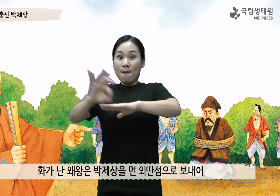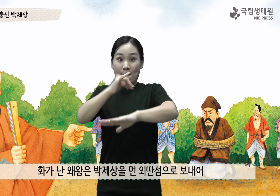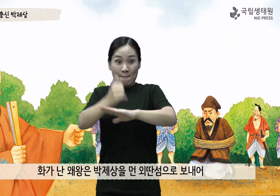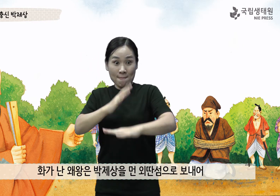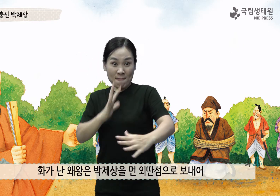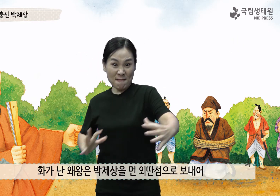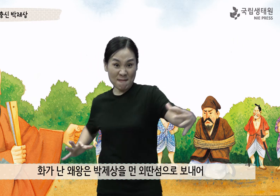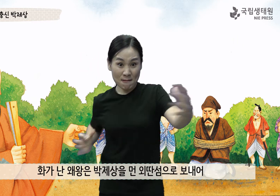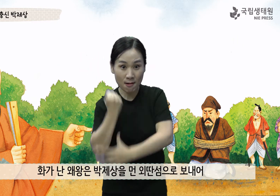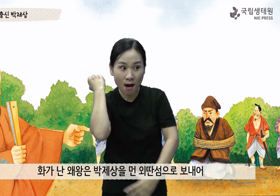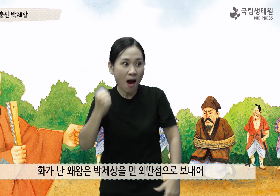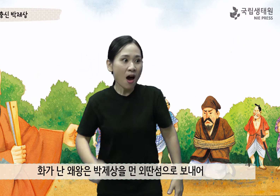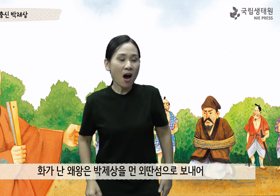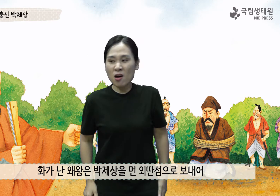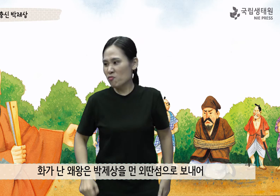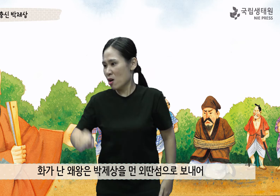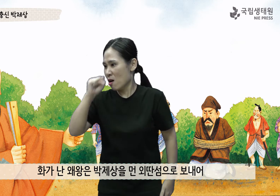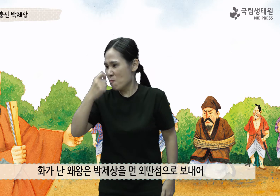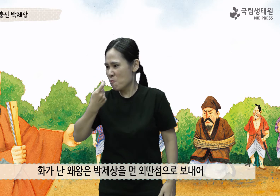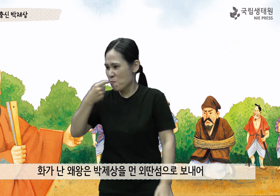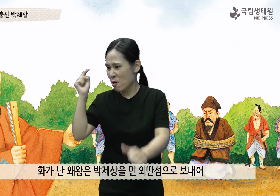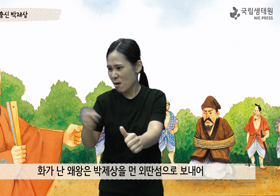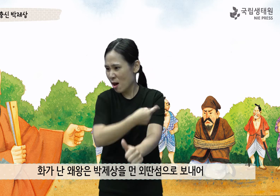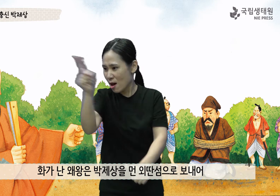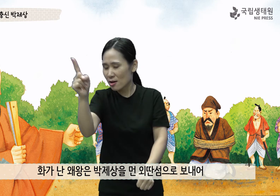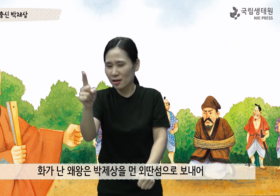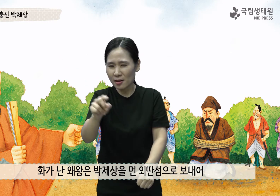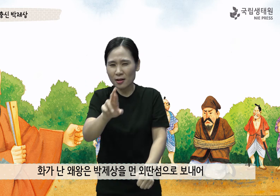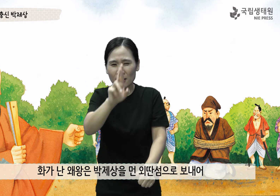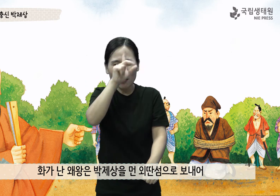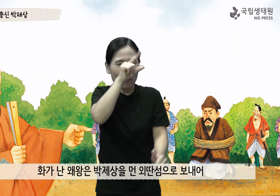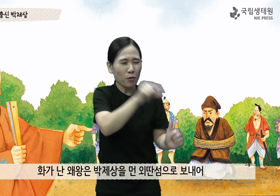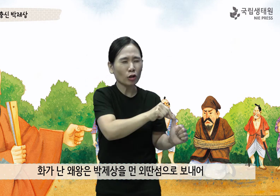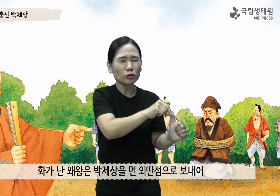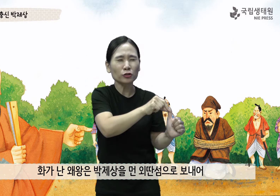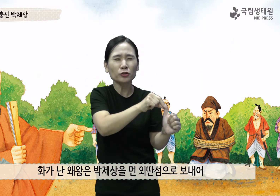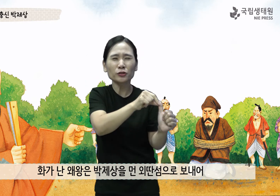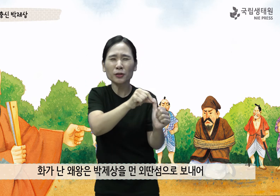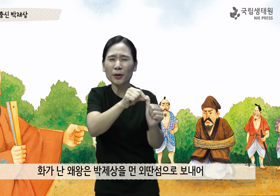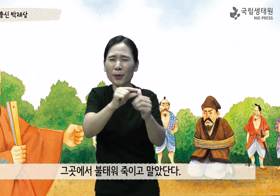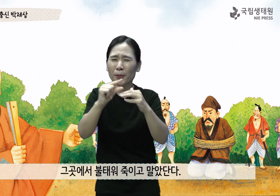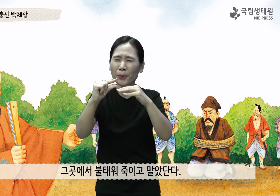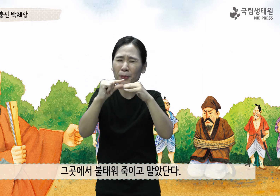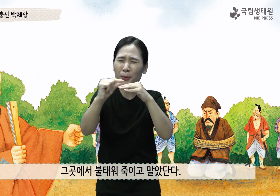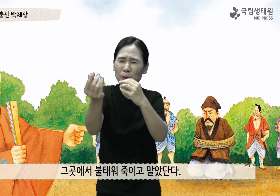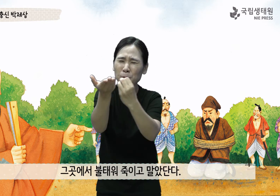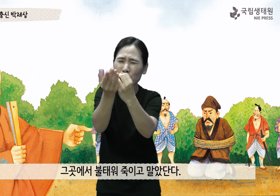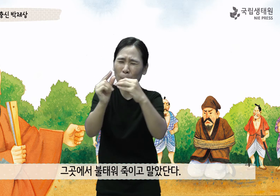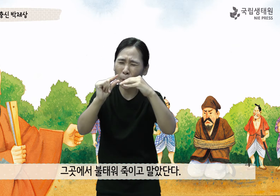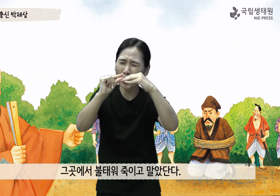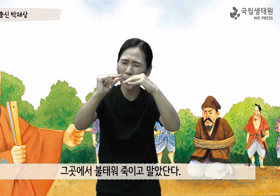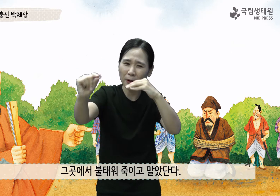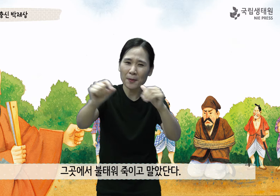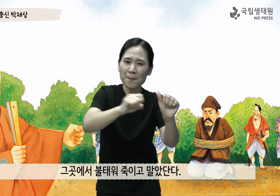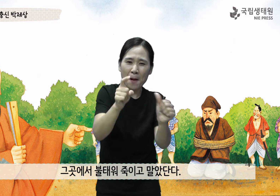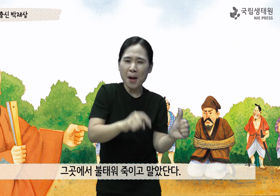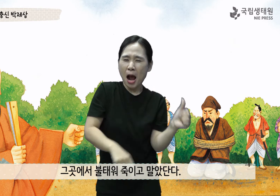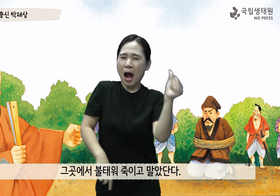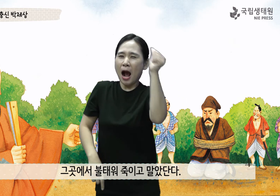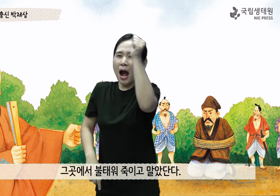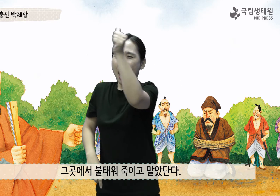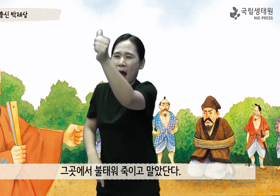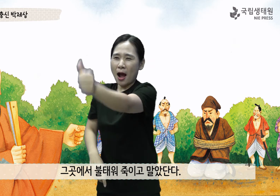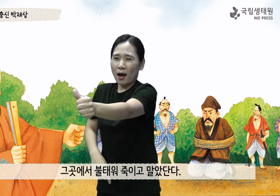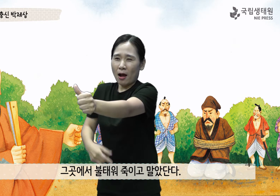화가 난 외왕은 박재상을 먼 외딴 섬으로 보내어 그곳에서 불태워